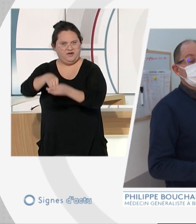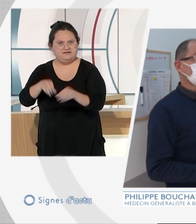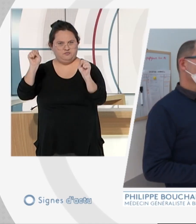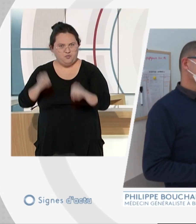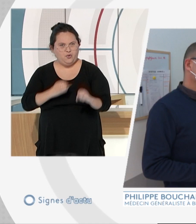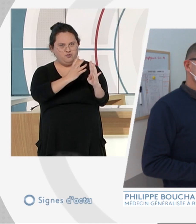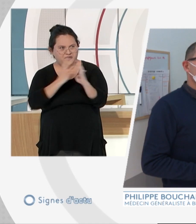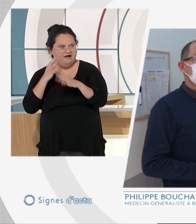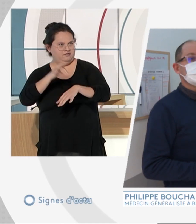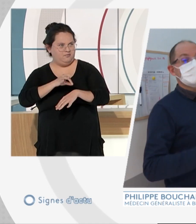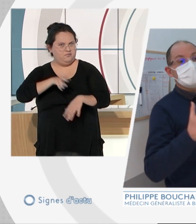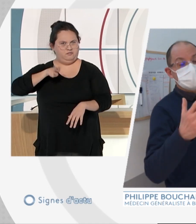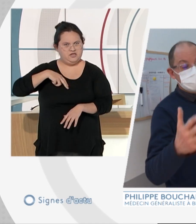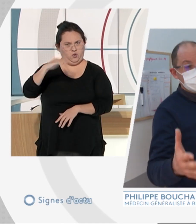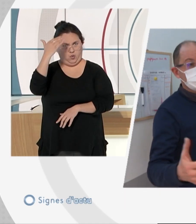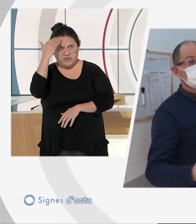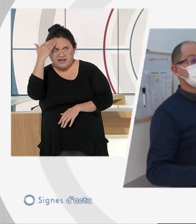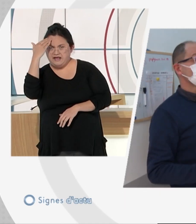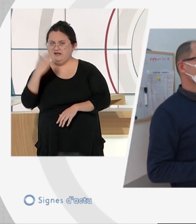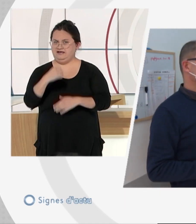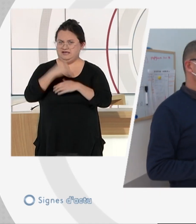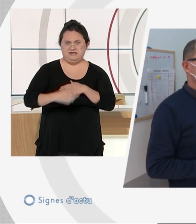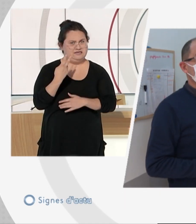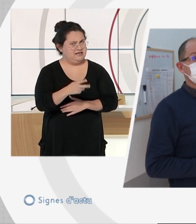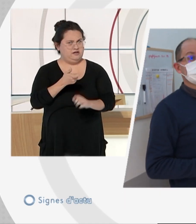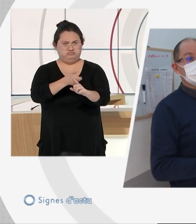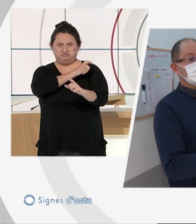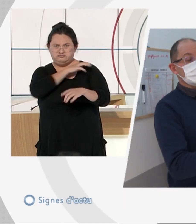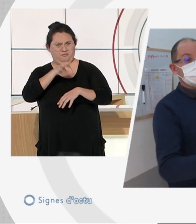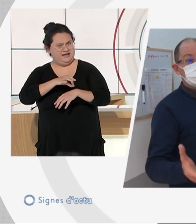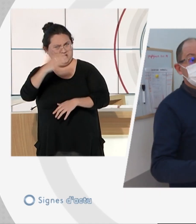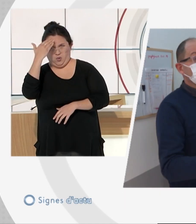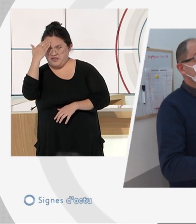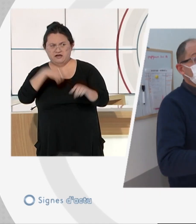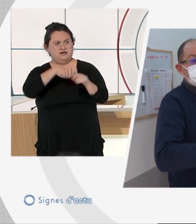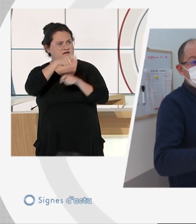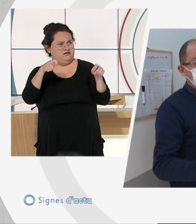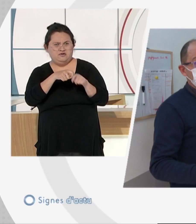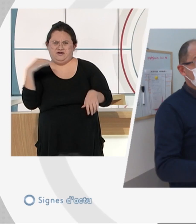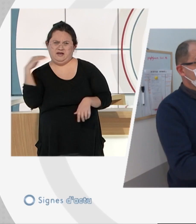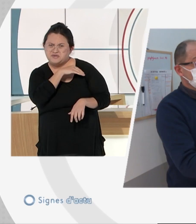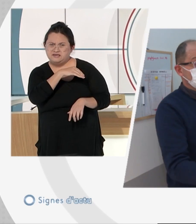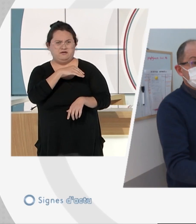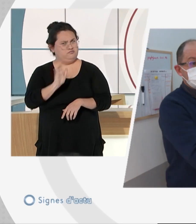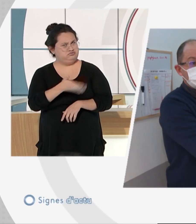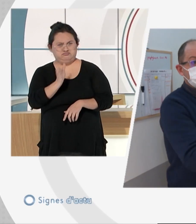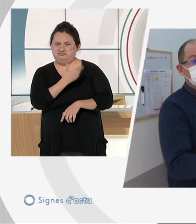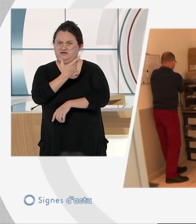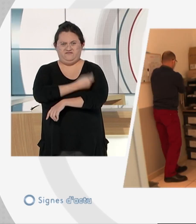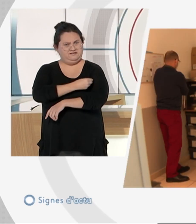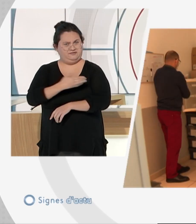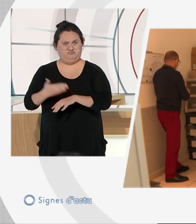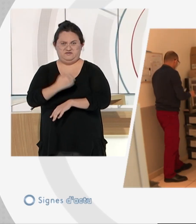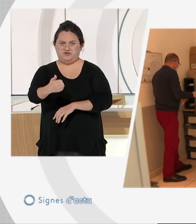nos patients. On les connaît, on connaît leur pathologie, on connaît leurs antécédents. La consultation prévaccinale est très vite faite et le vaccin se passe